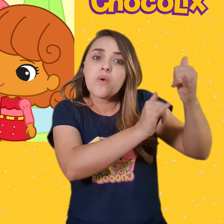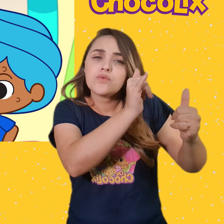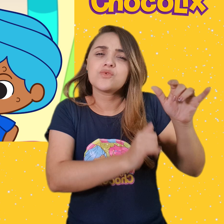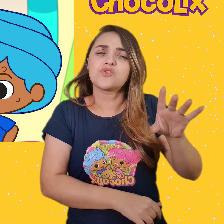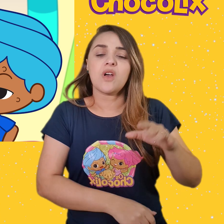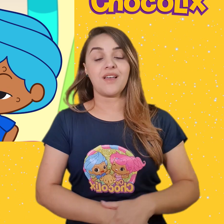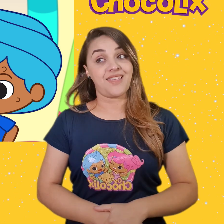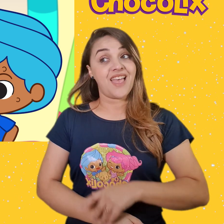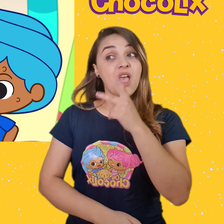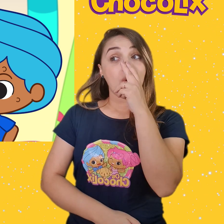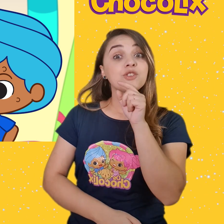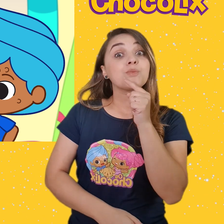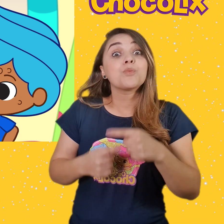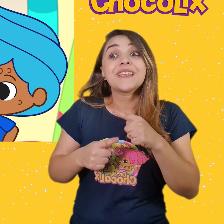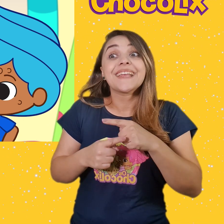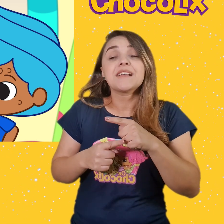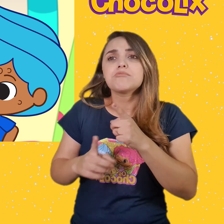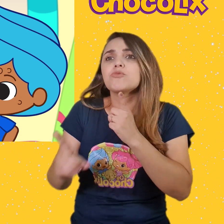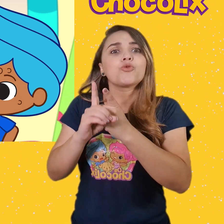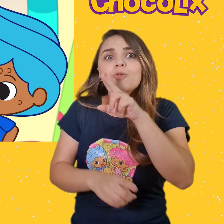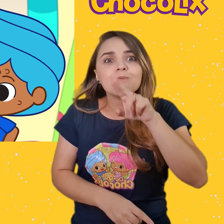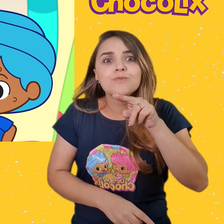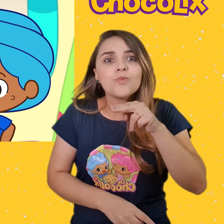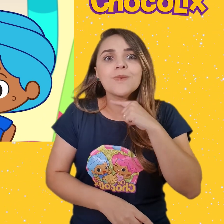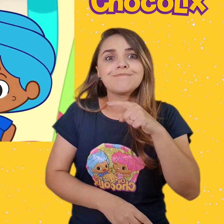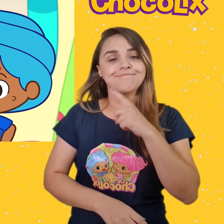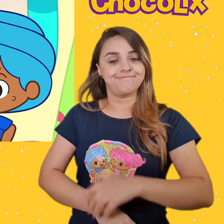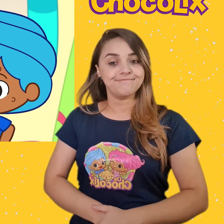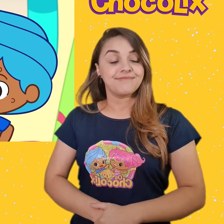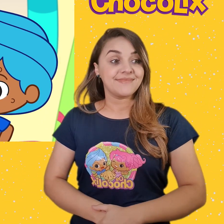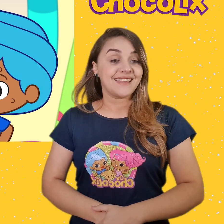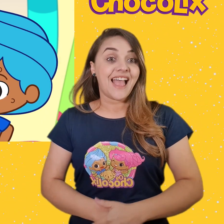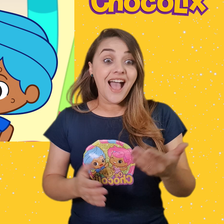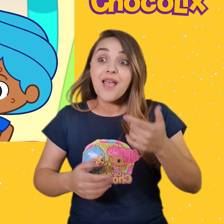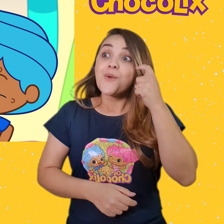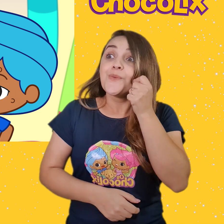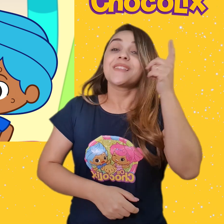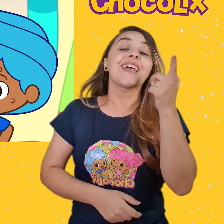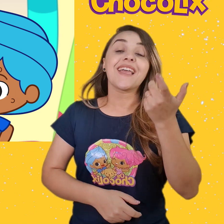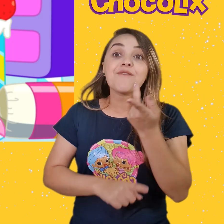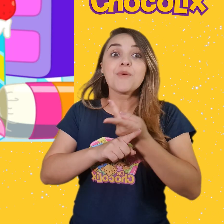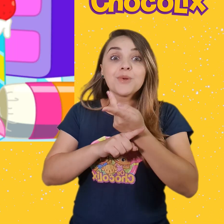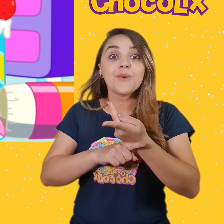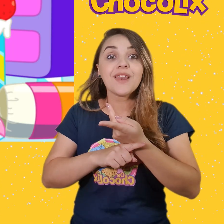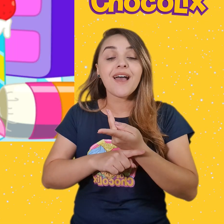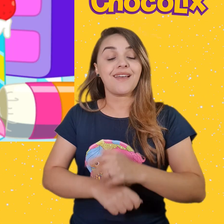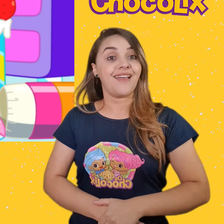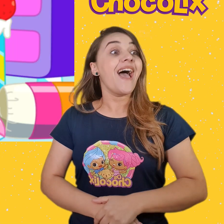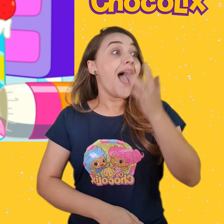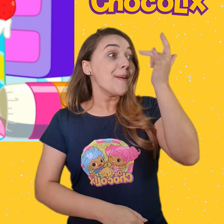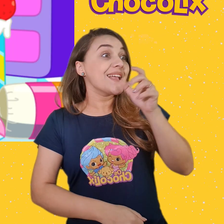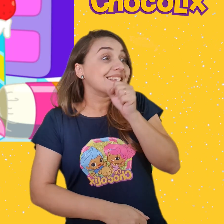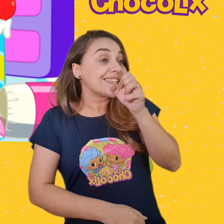ninguém o encontrou ainda. Vai ver que não procuraram direito. E se a gente for procurar? Legal! A gente pode ir procurar amanhã, que é sábado.